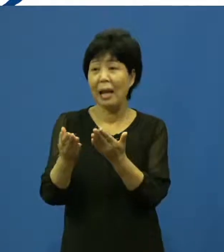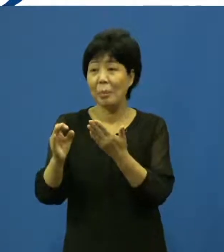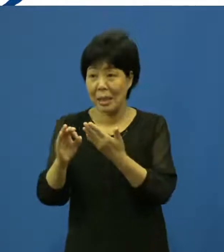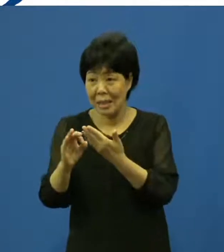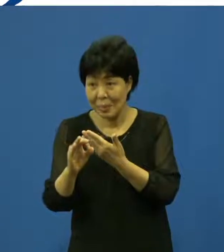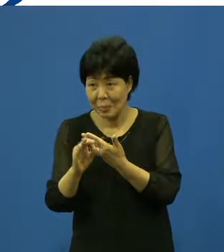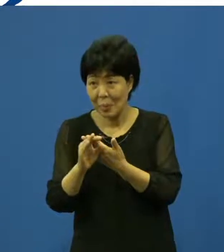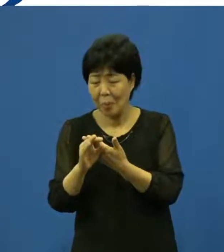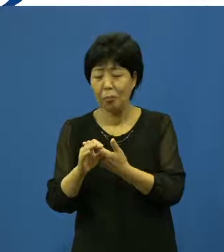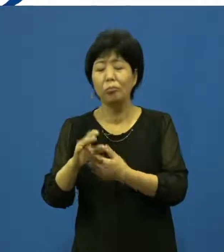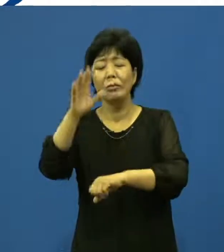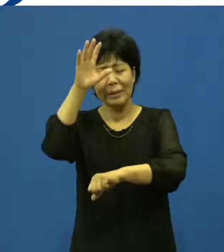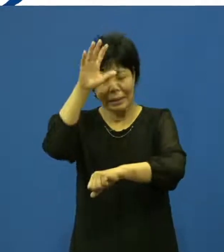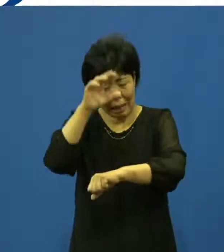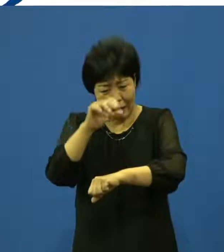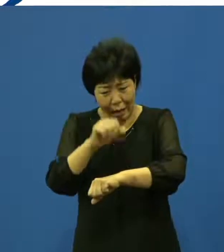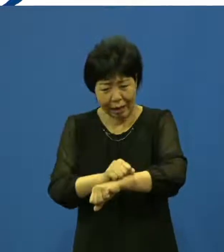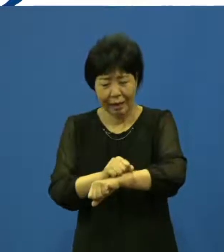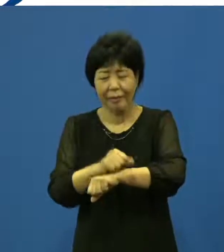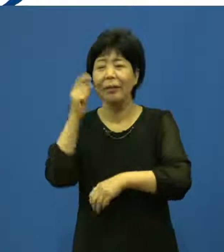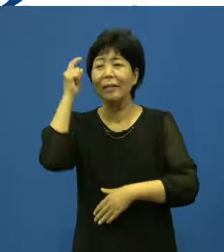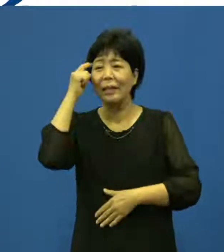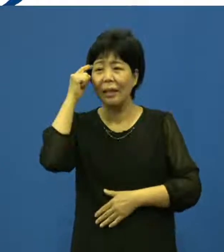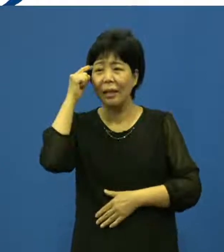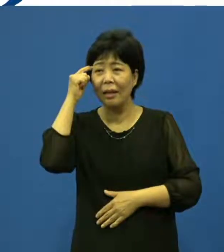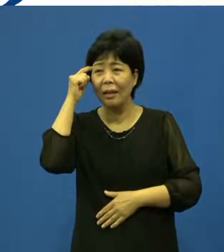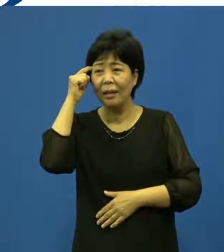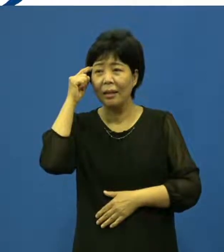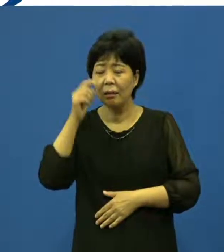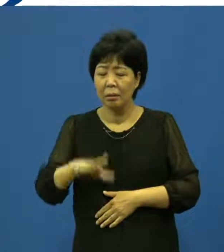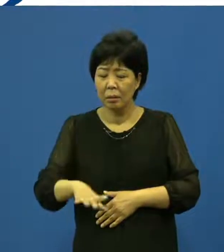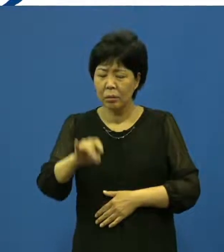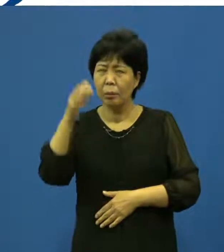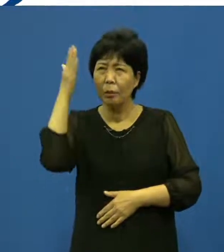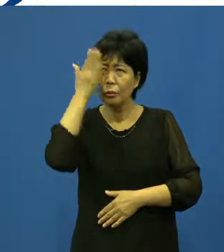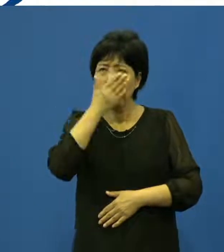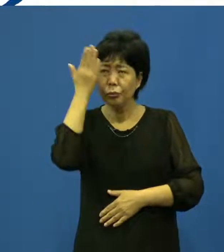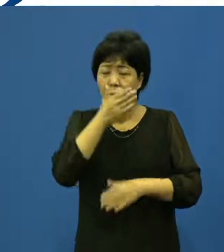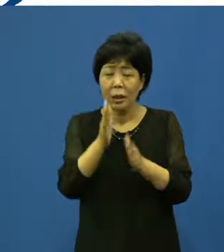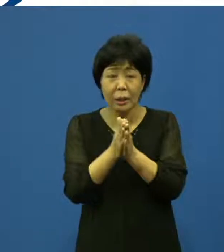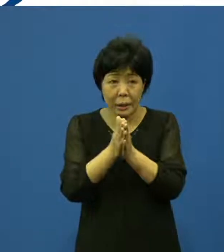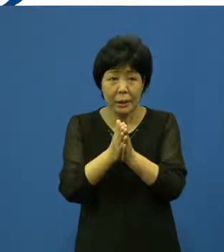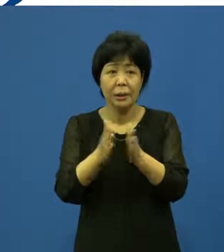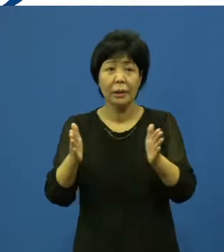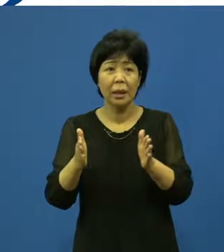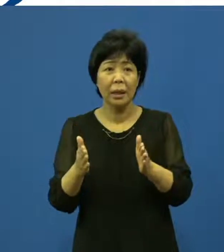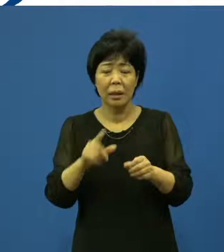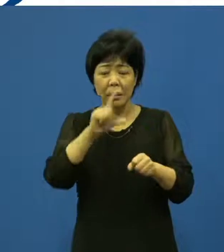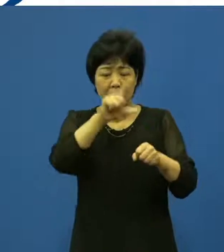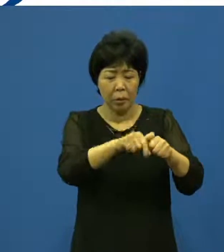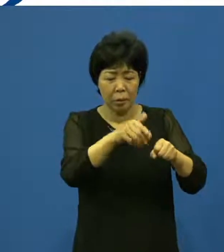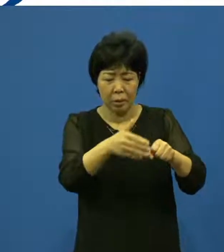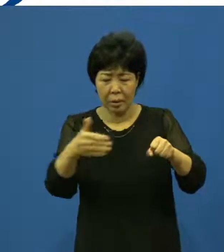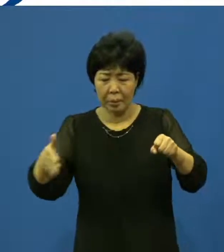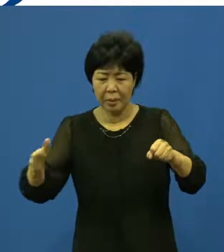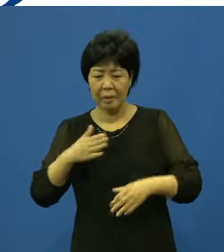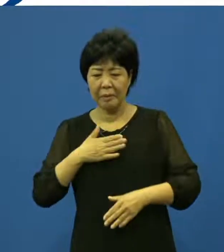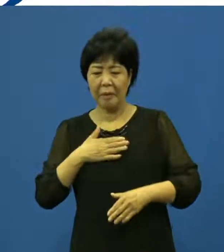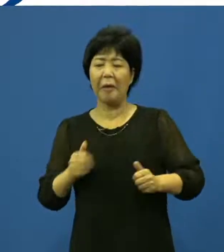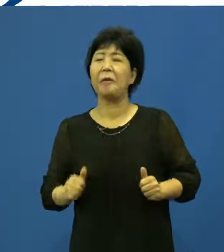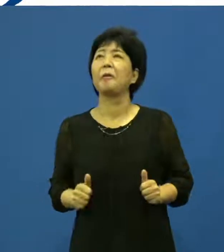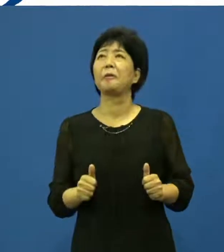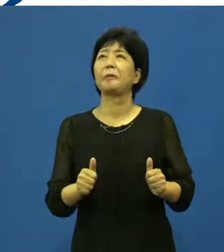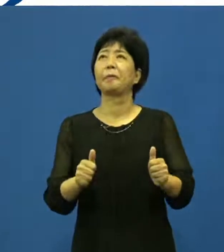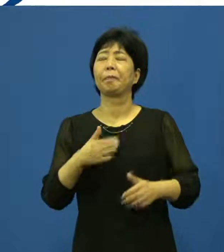부합하면 잘하고 있다고 여기는 것입니다. 처음에는 순수하게 시작합니다. 그러나 세월이 흐르면서 자기의 열심을 강조하고 그 열심이